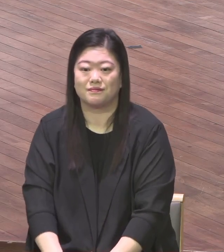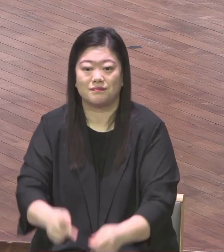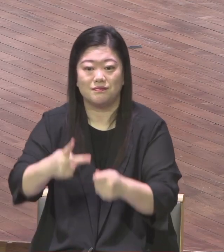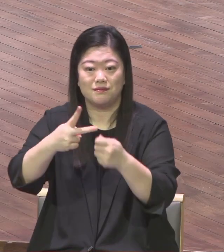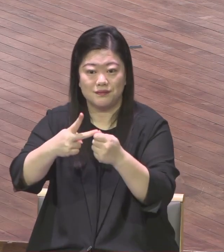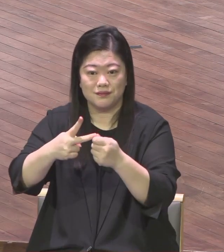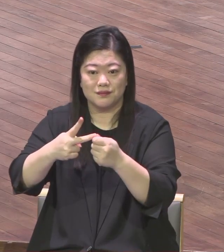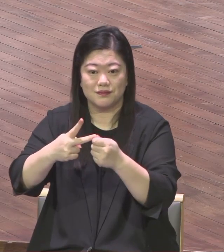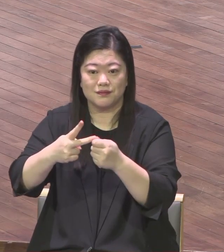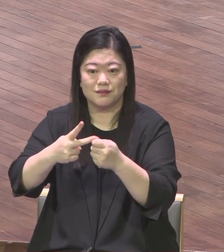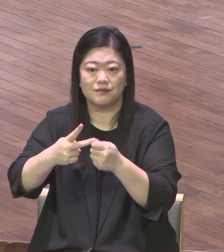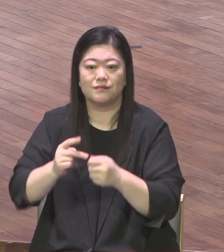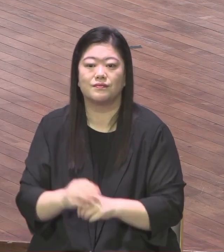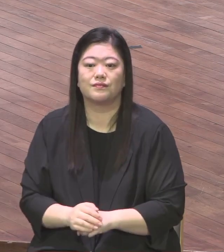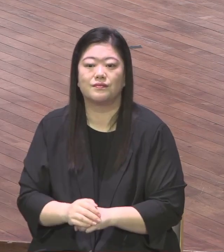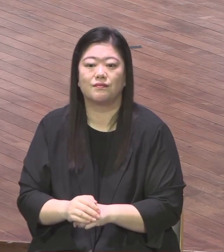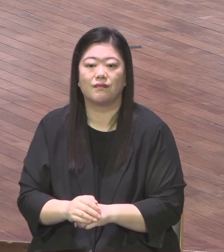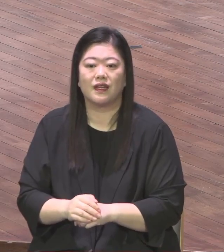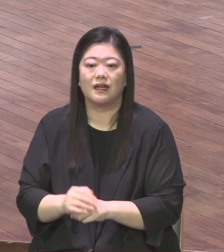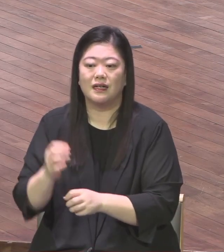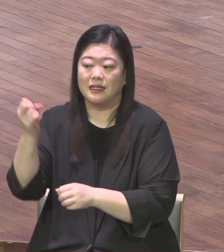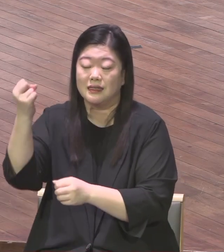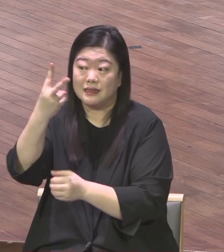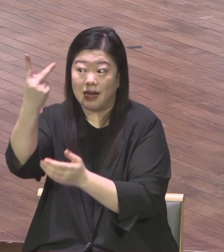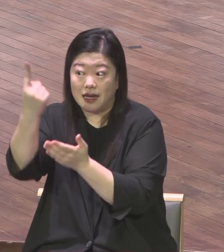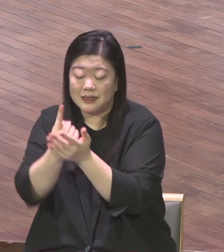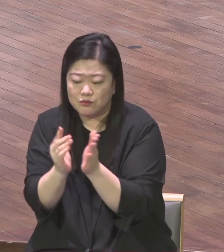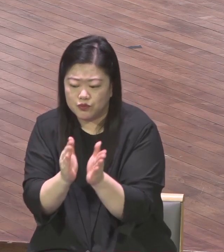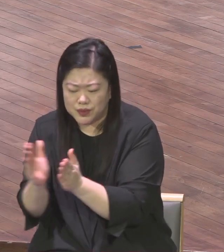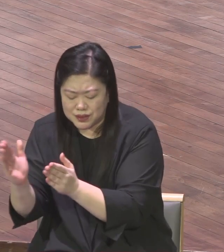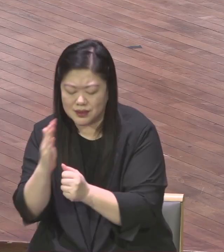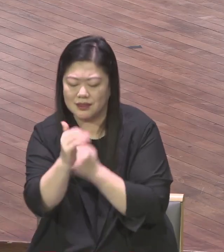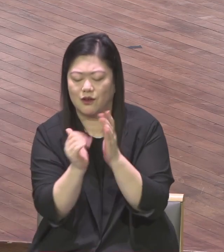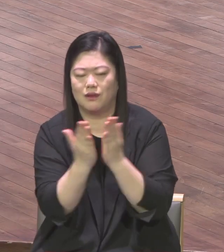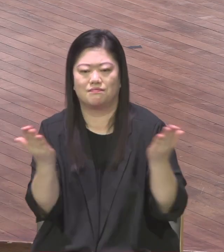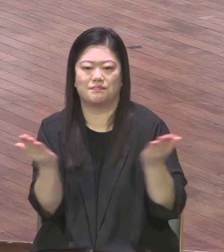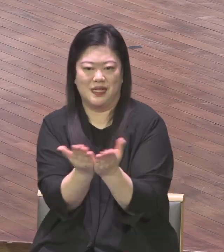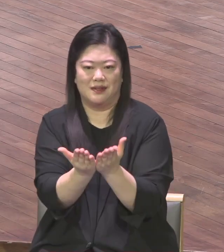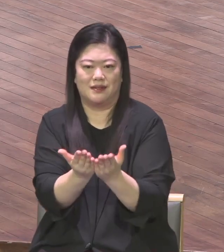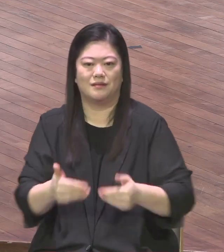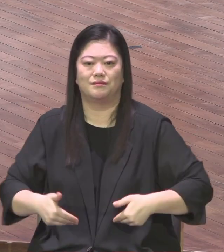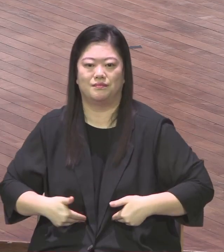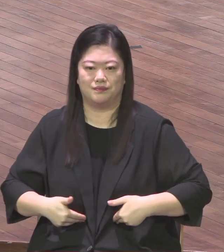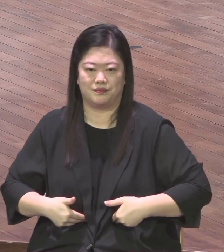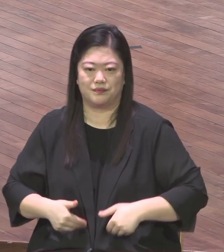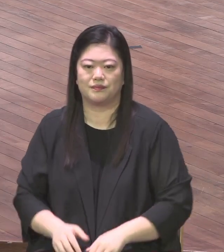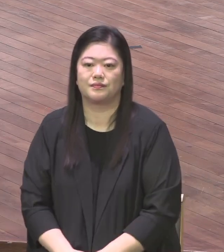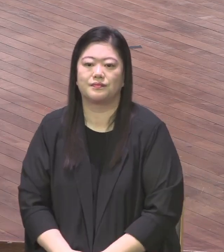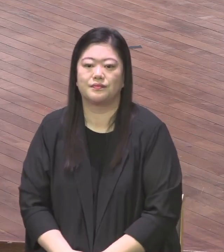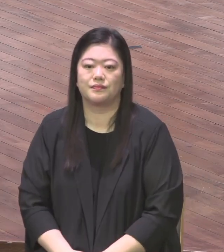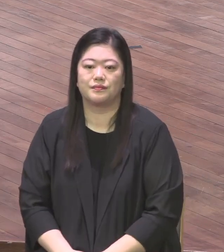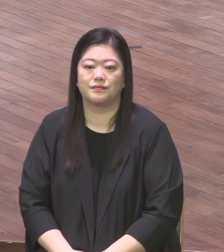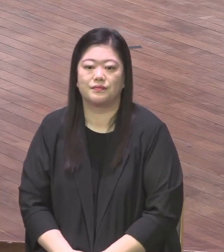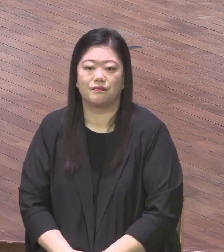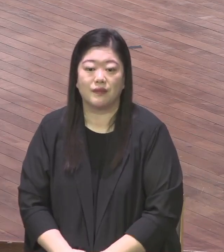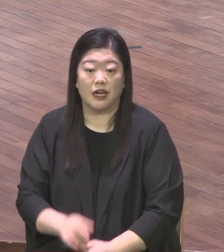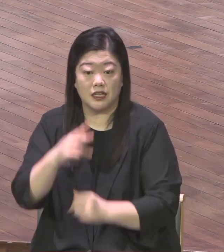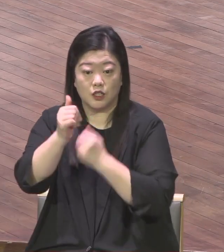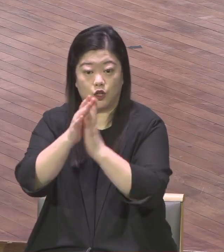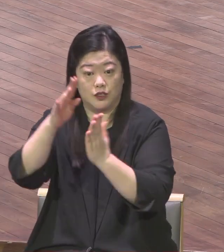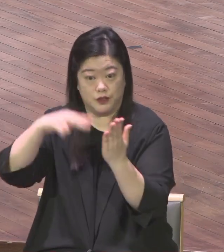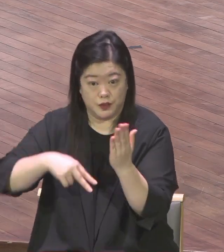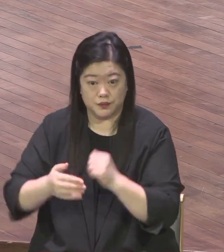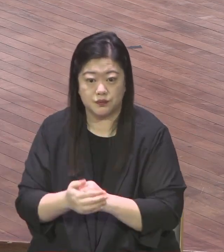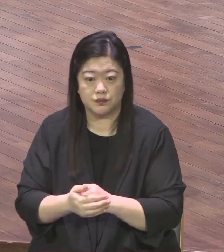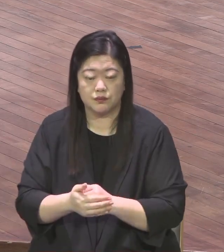번째로 성경적 재림 준비입니다. 데살로니가 전서 5장 1절로 3절 봅니다. 형제들아 때와 시기에